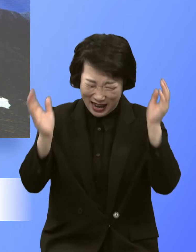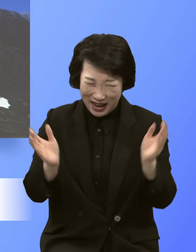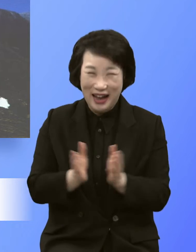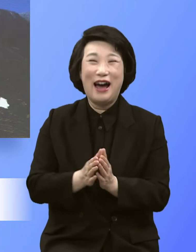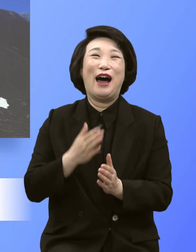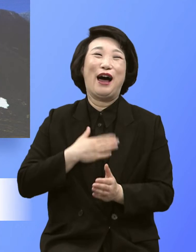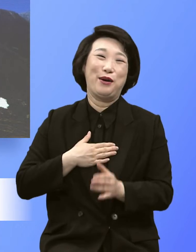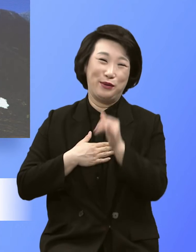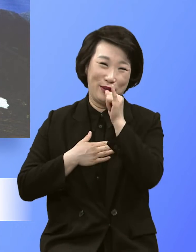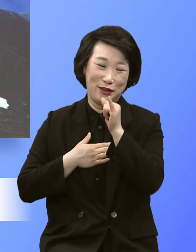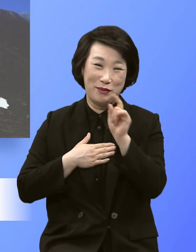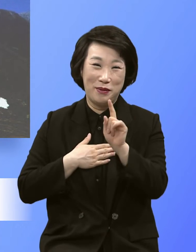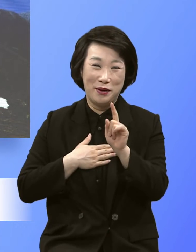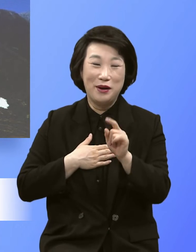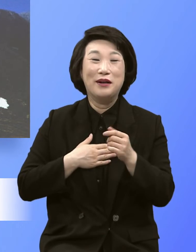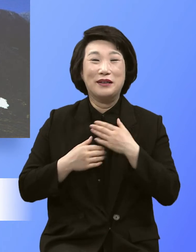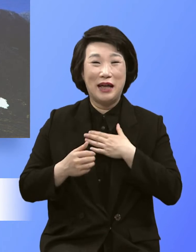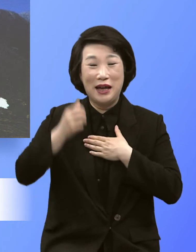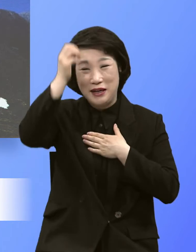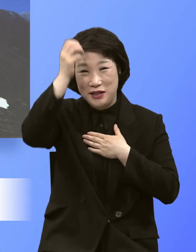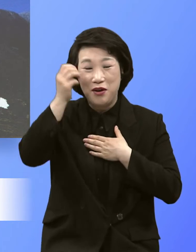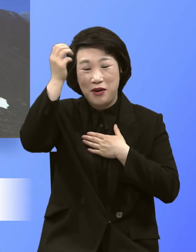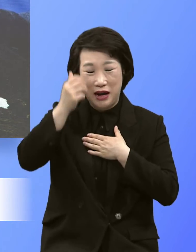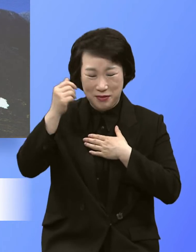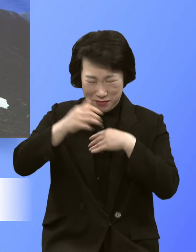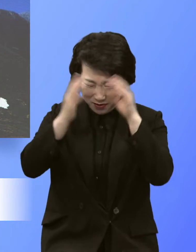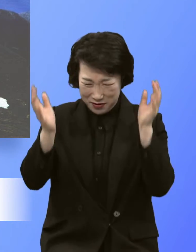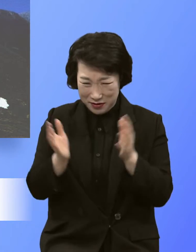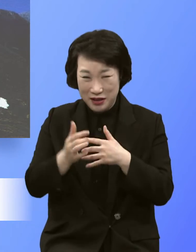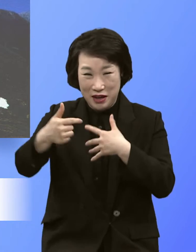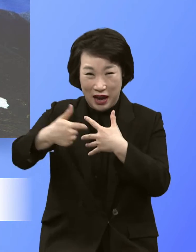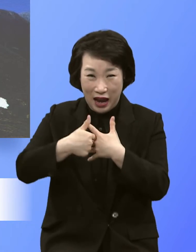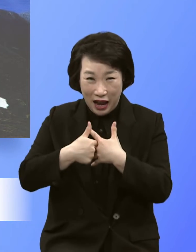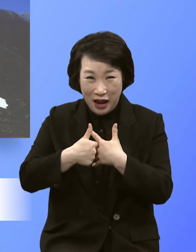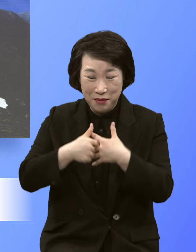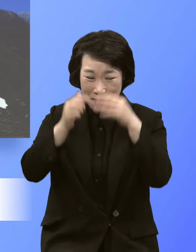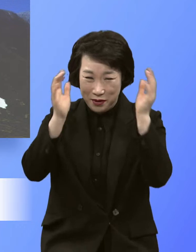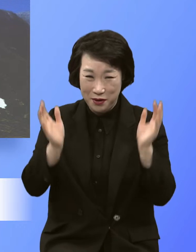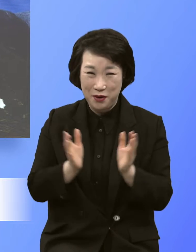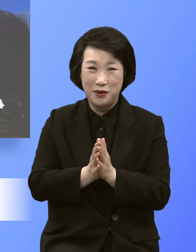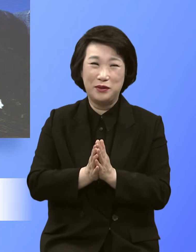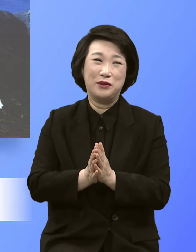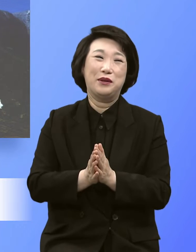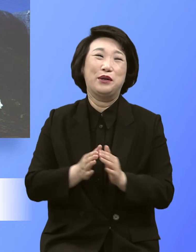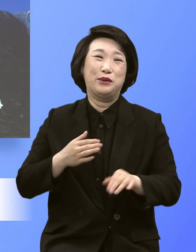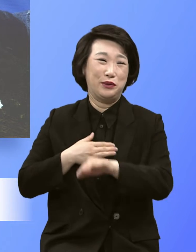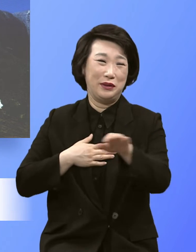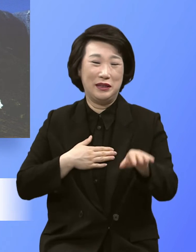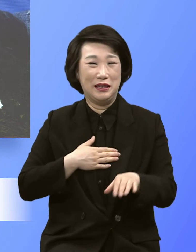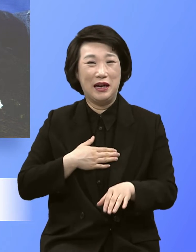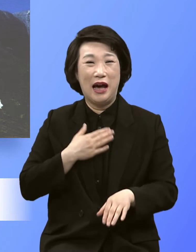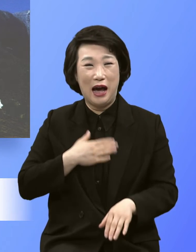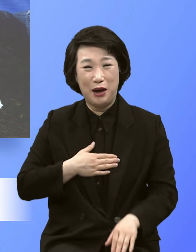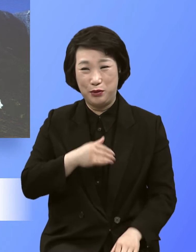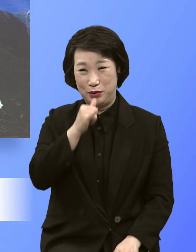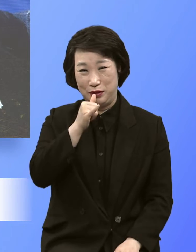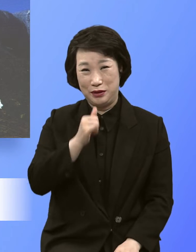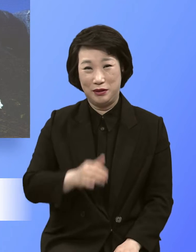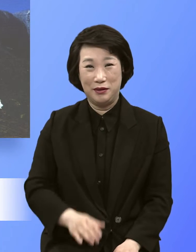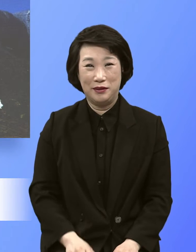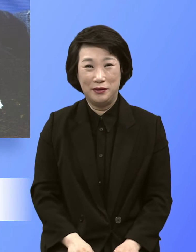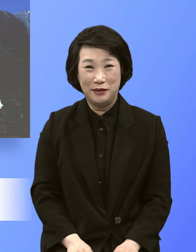계시냐? 영과 혼과 관절과 골수까지 찔러 쪼개기까지